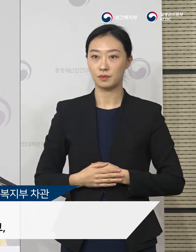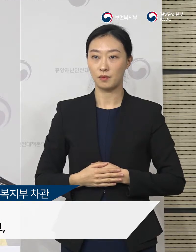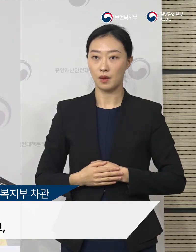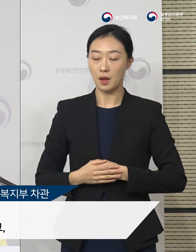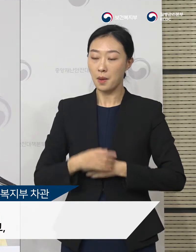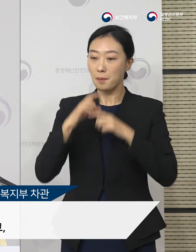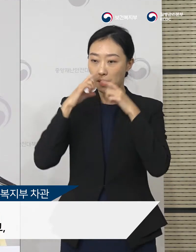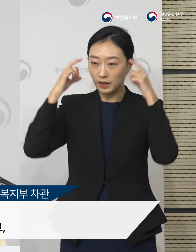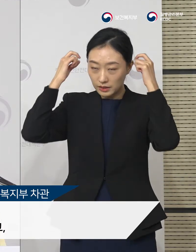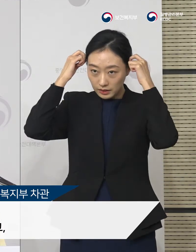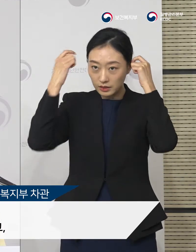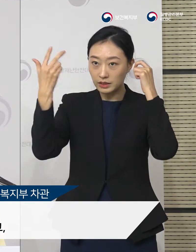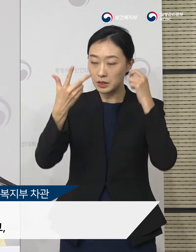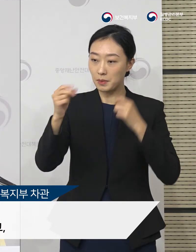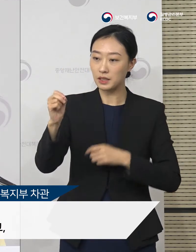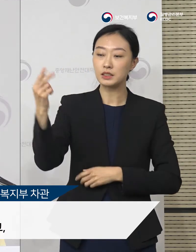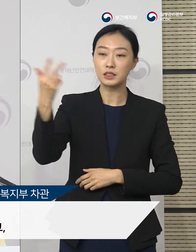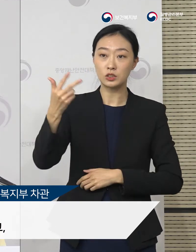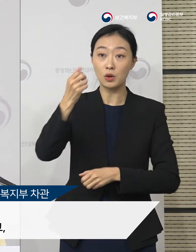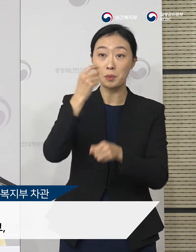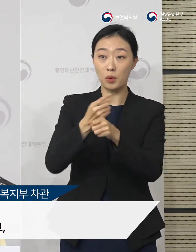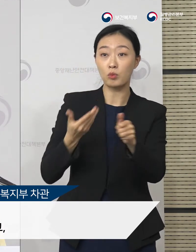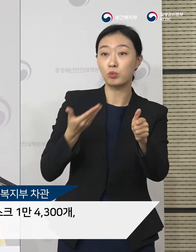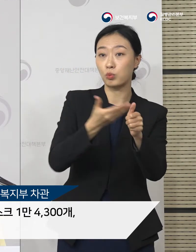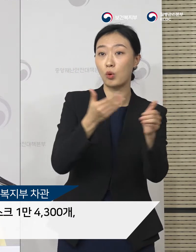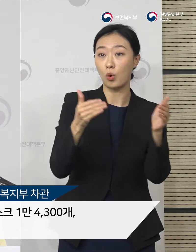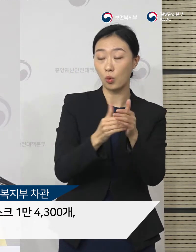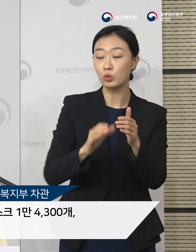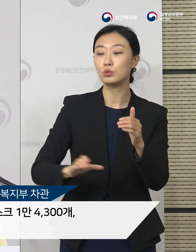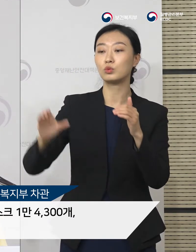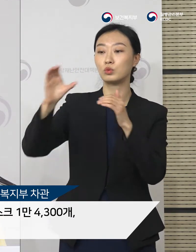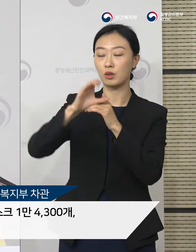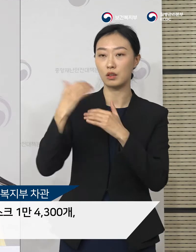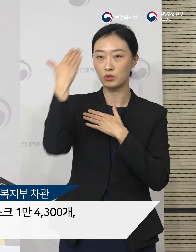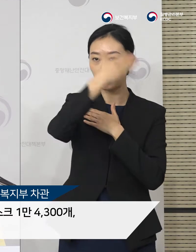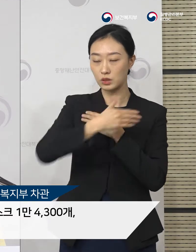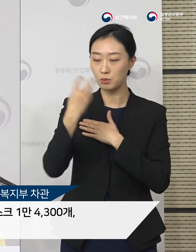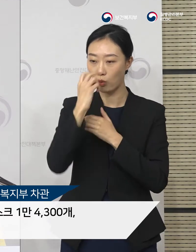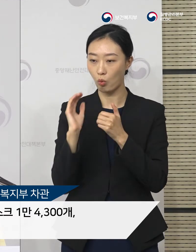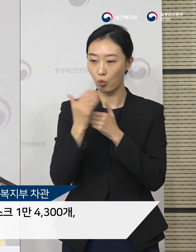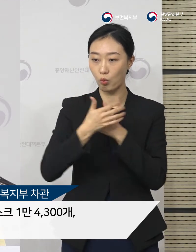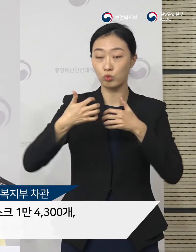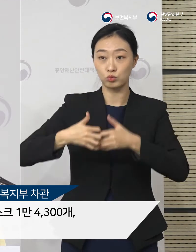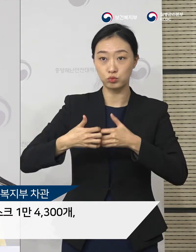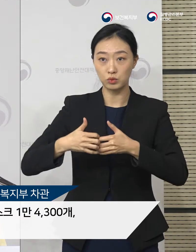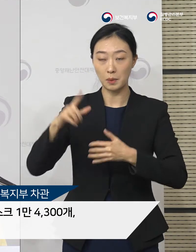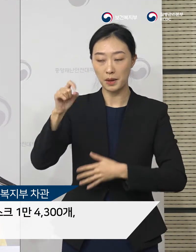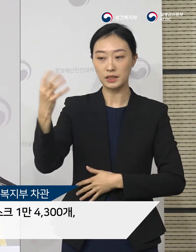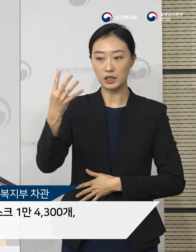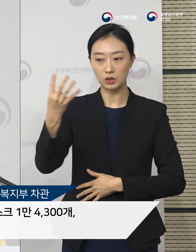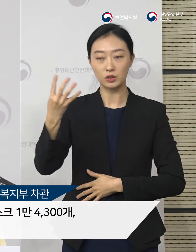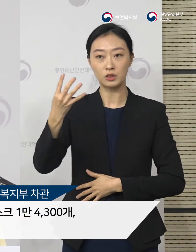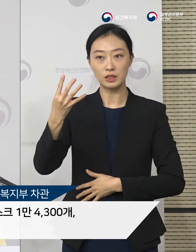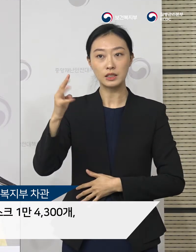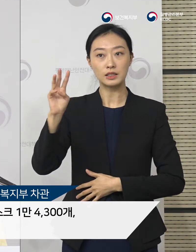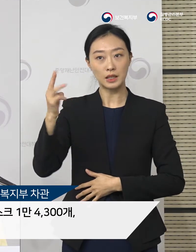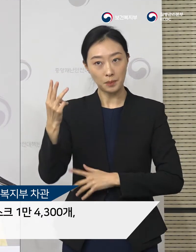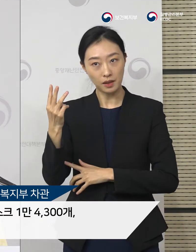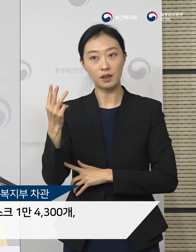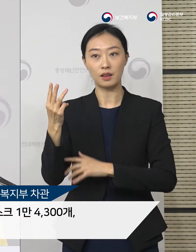방역용 마스크 7만 7천 개 등을 이미 지원하였고 추가적으로 전신보호구 14,300개, 방역용